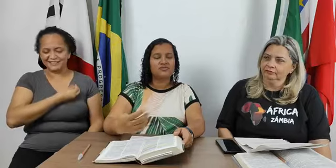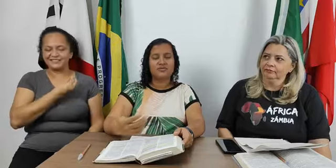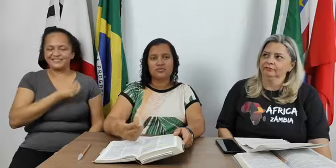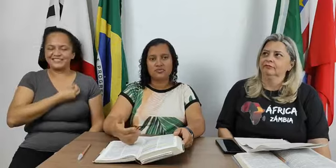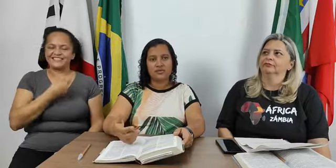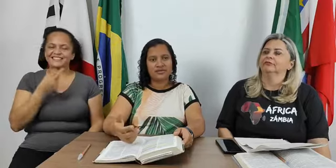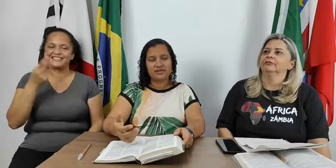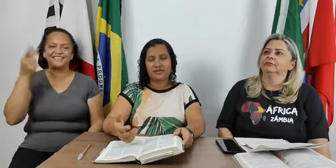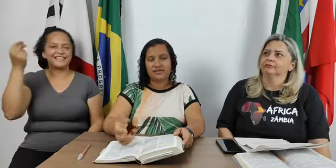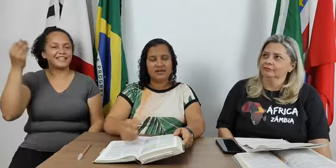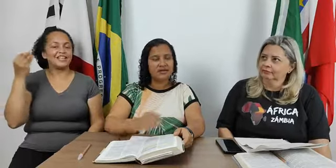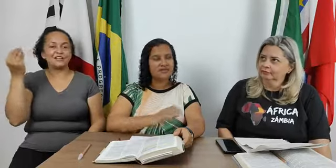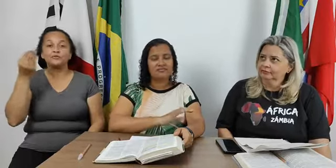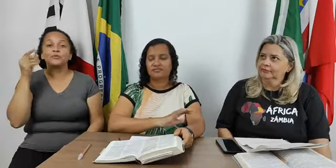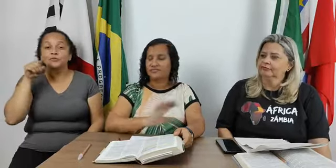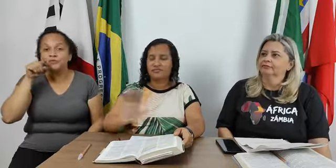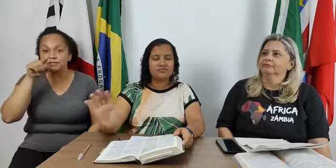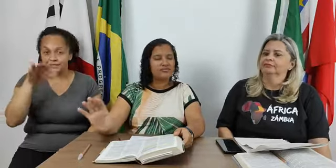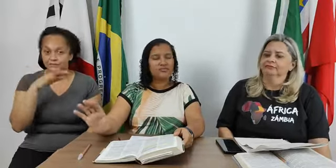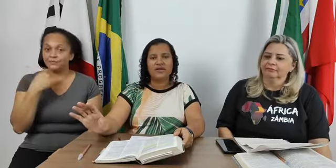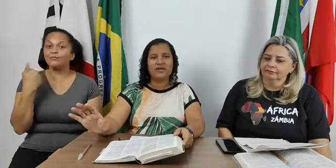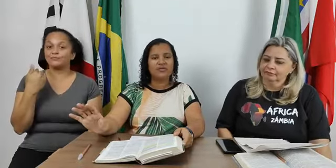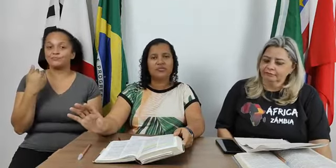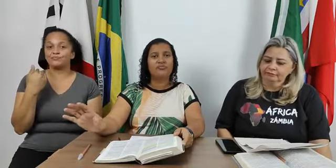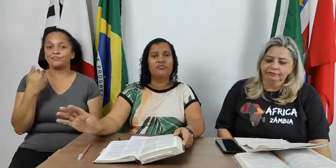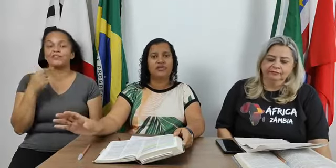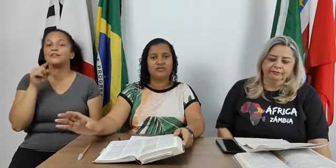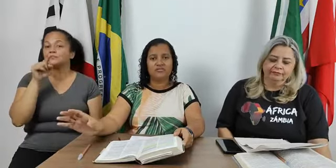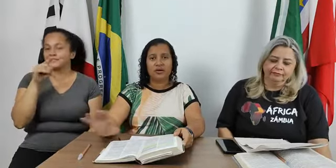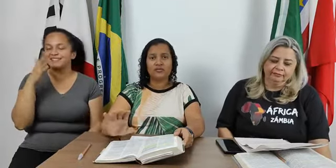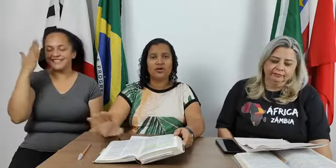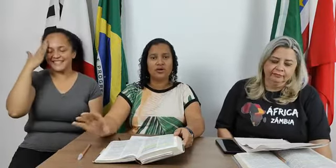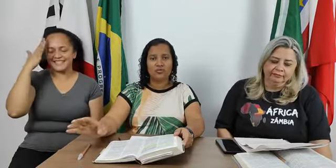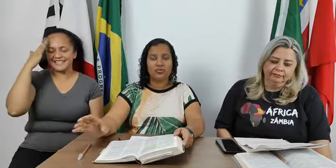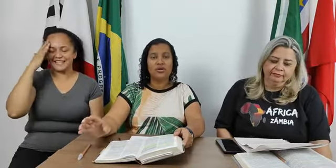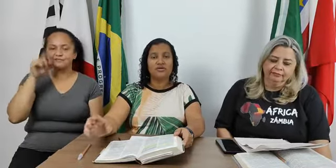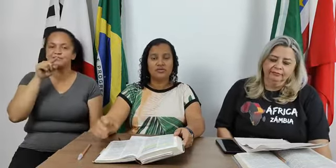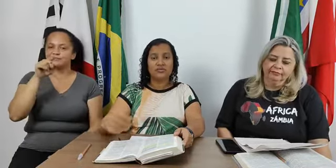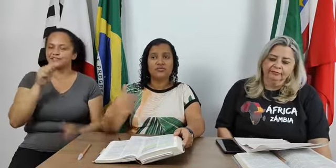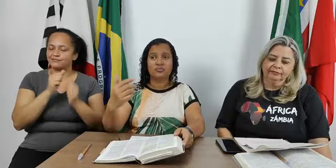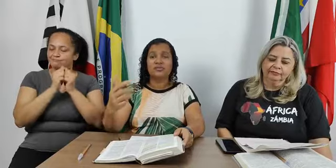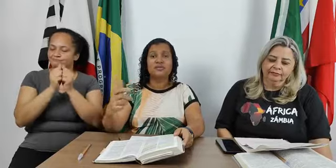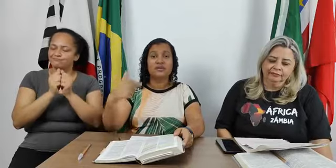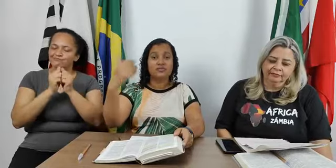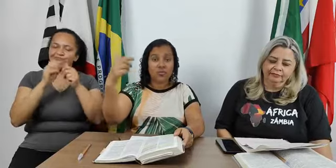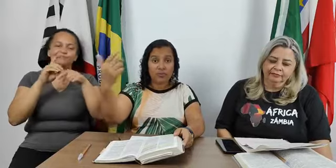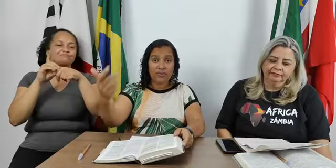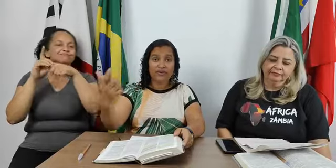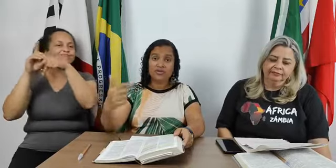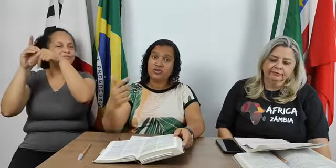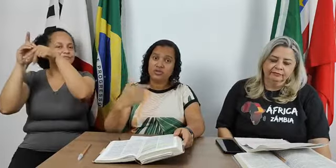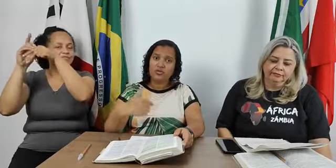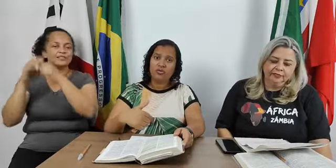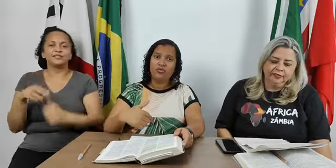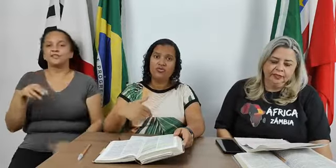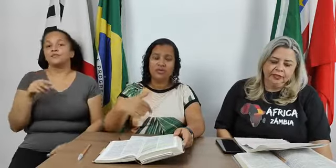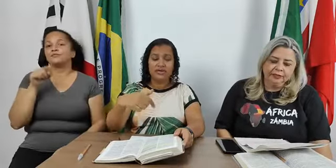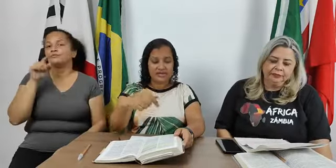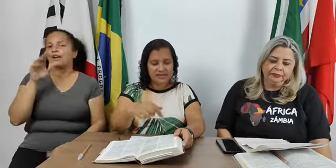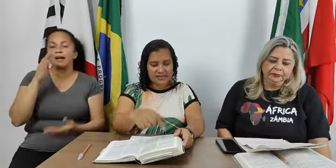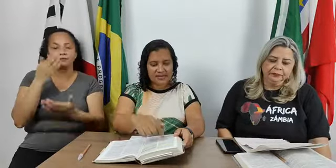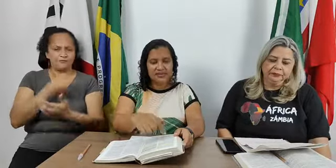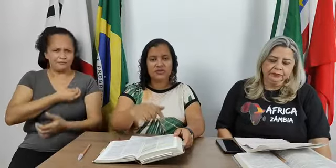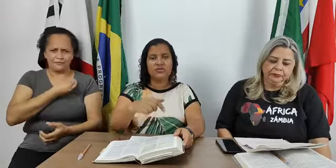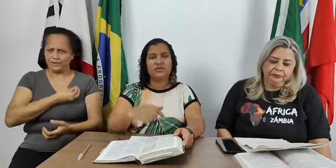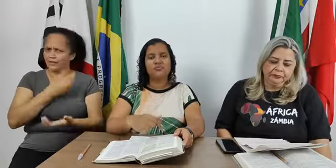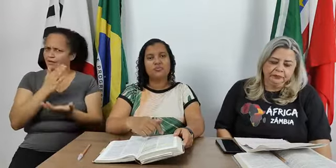quando você fechar os olhos aqui na Terra, não é o fim, não acabou. Não, existe uma eternidade com o Pai que te criou,